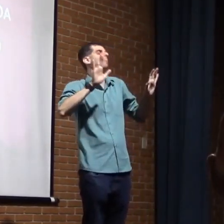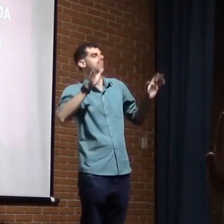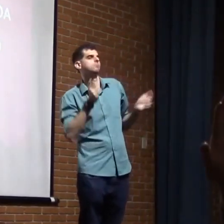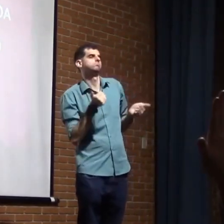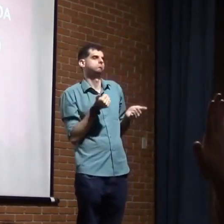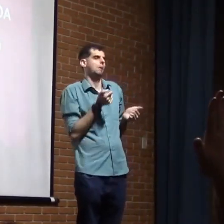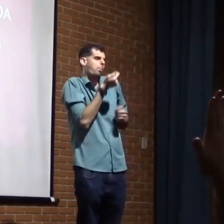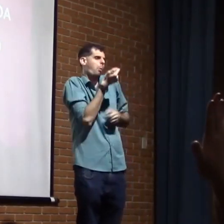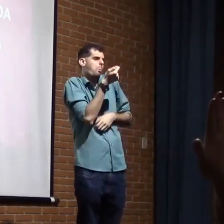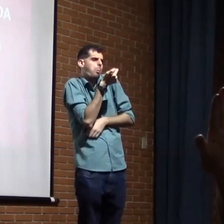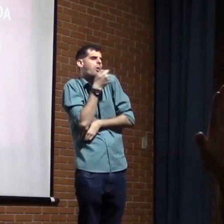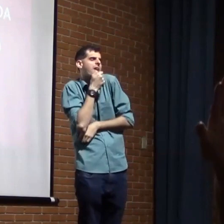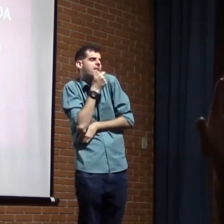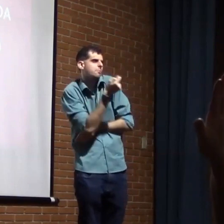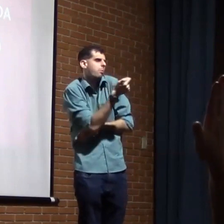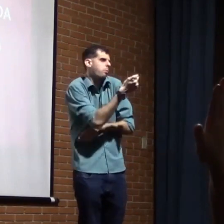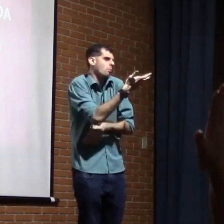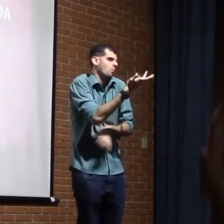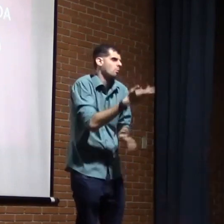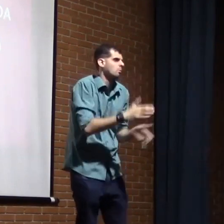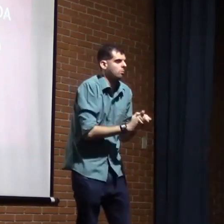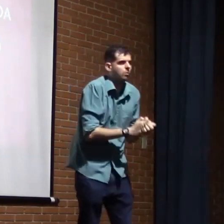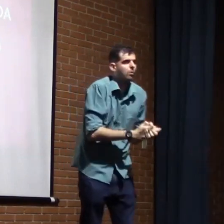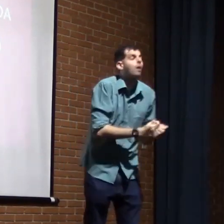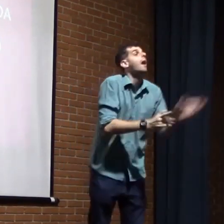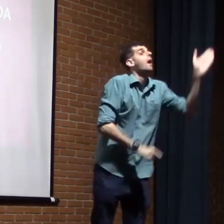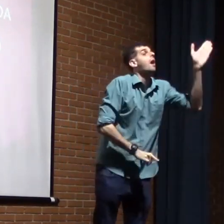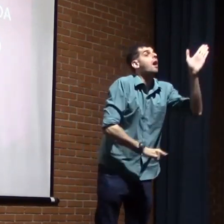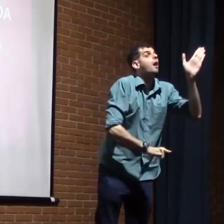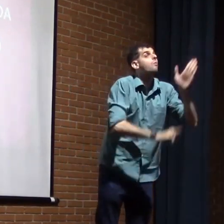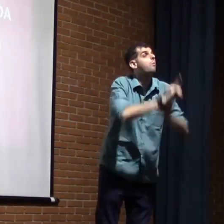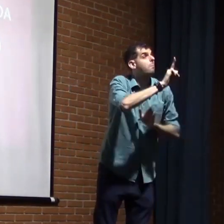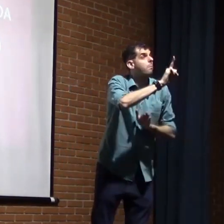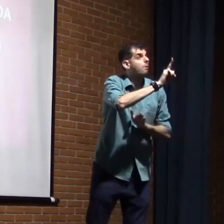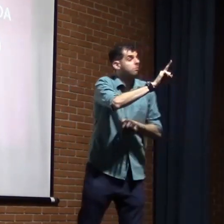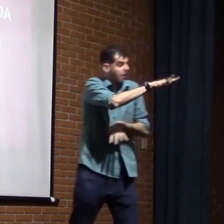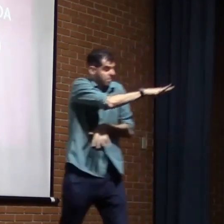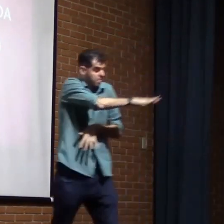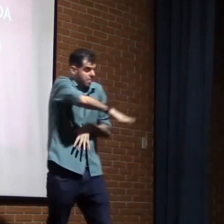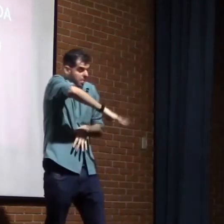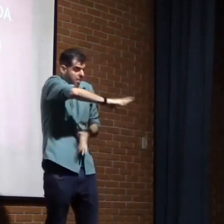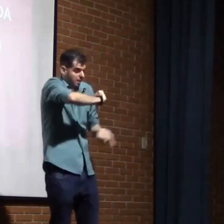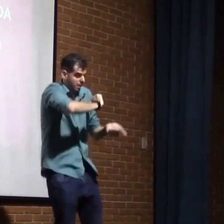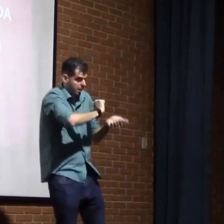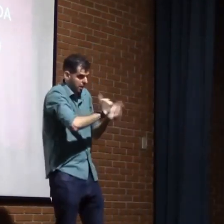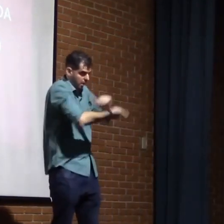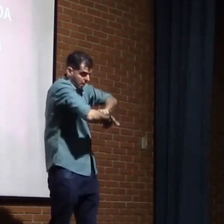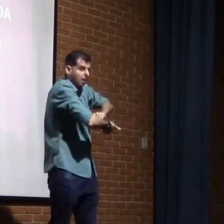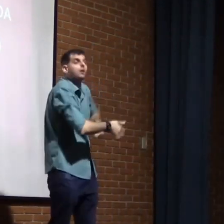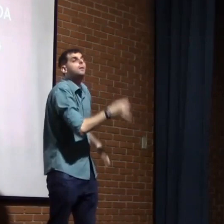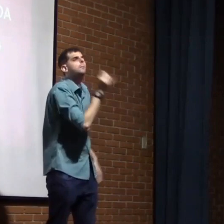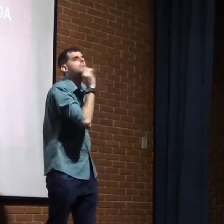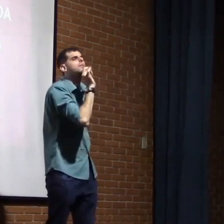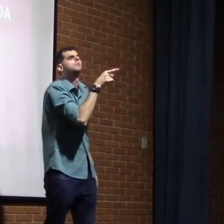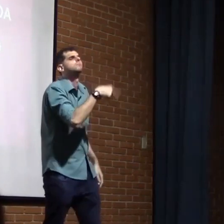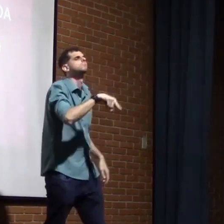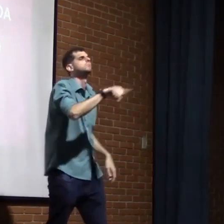Já tem bastante... já tem algumas pessoas que levantaram, né? Mas aí eu pergunto, na área da questão